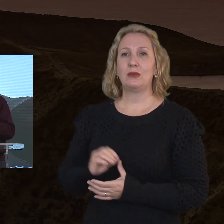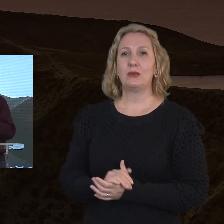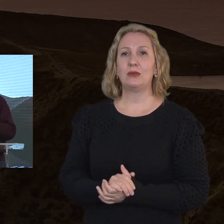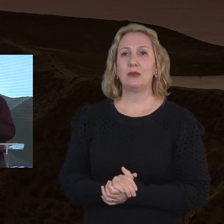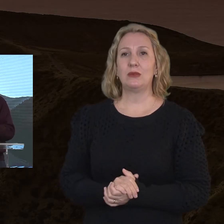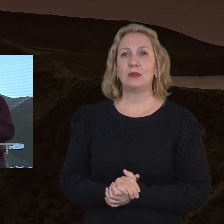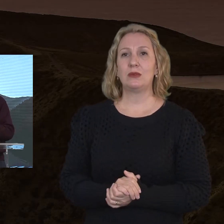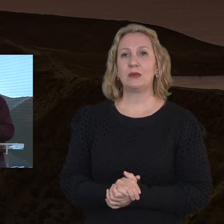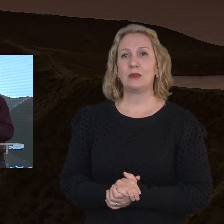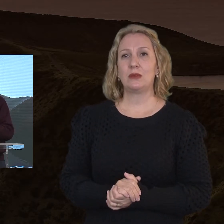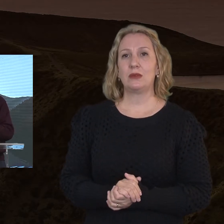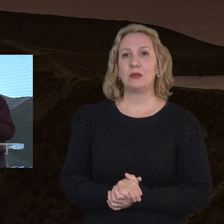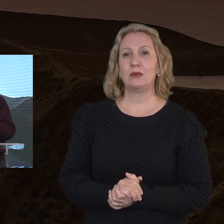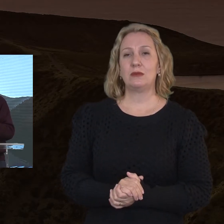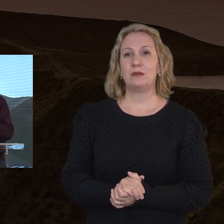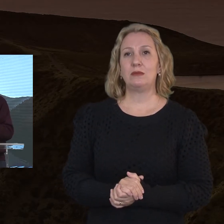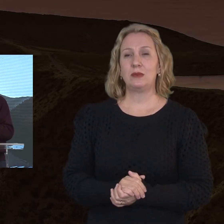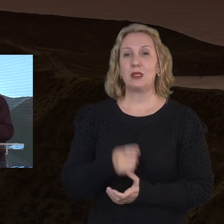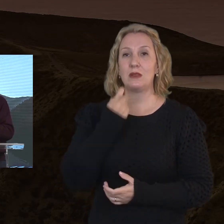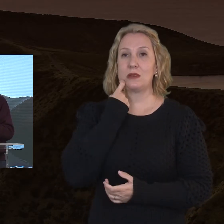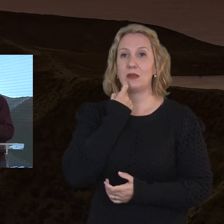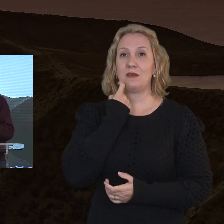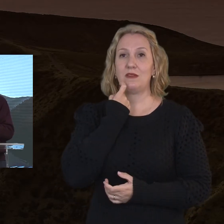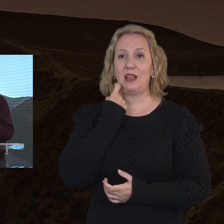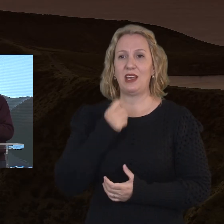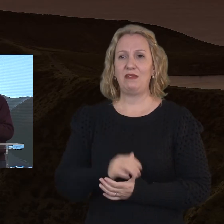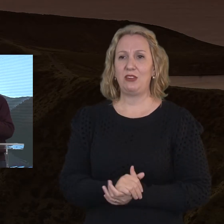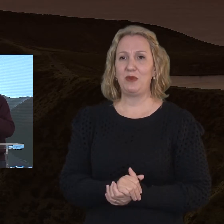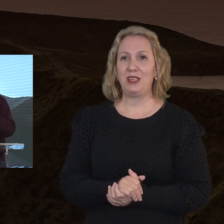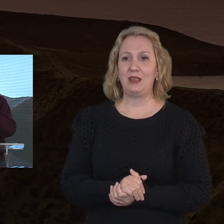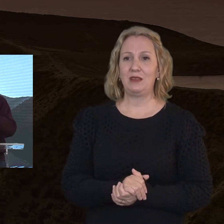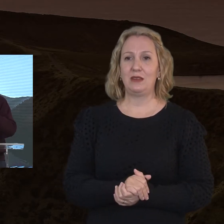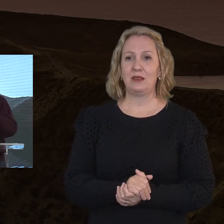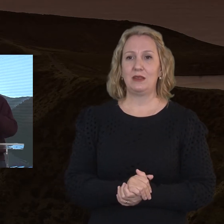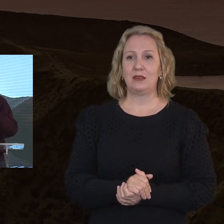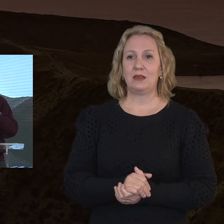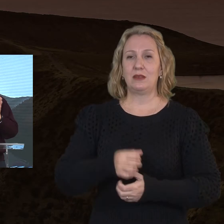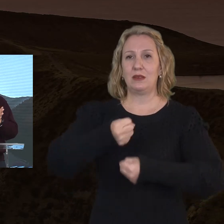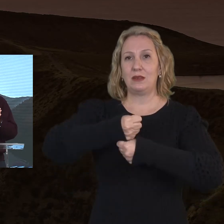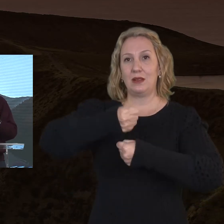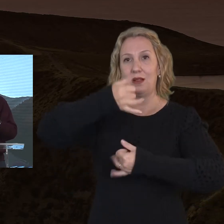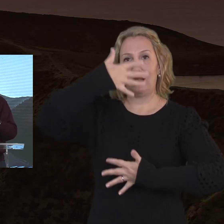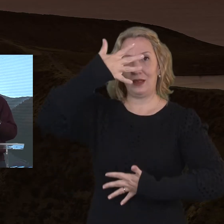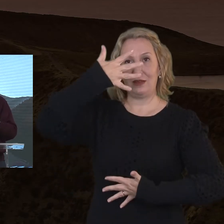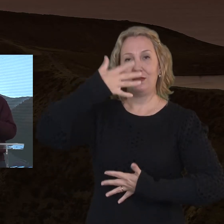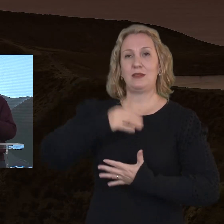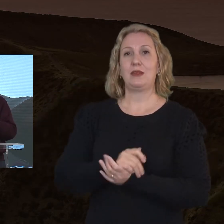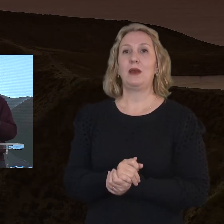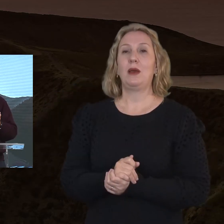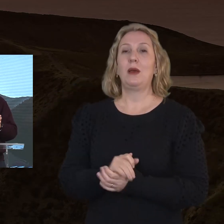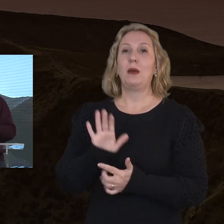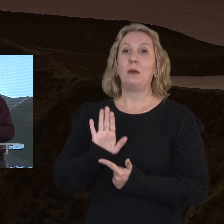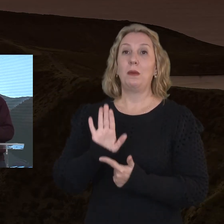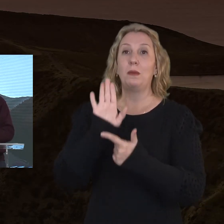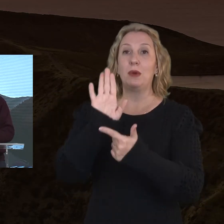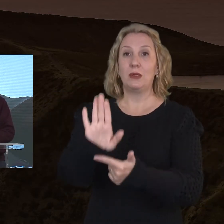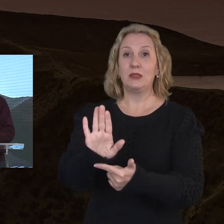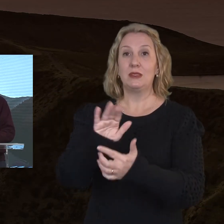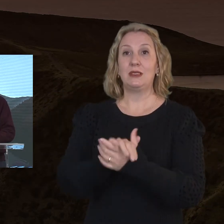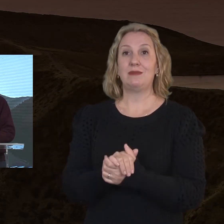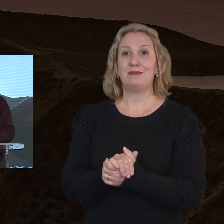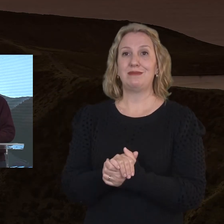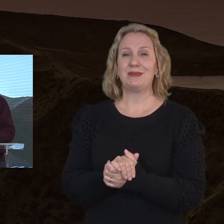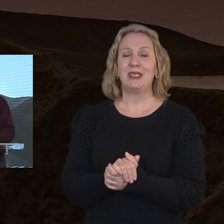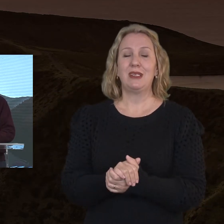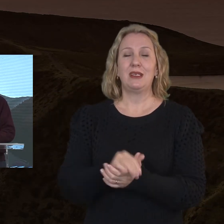que ele deu na sexta-feira ontem a noite foi disse a desconexão a tragédia no jardim do